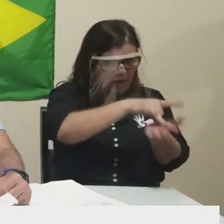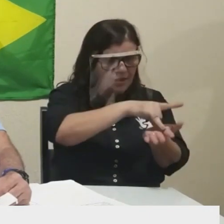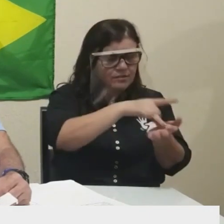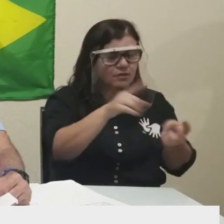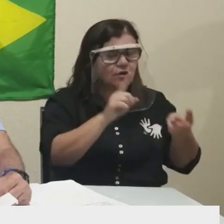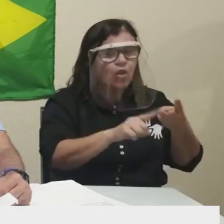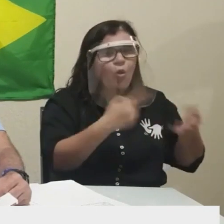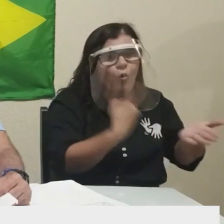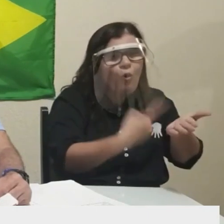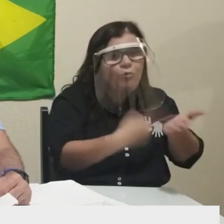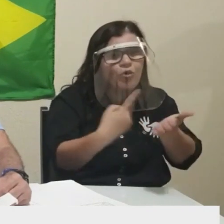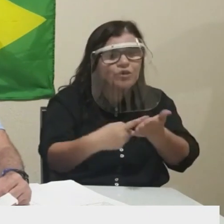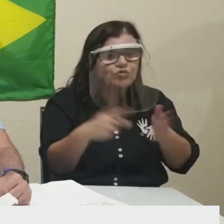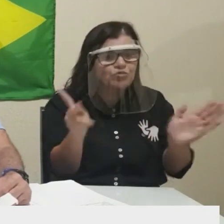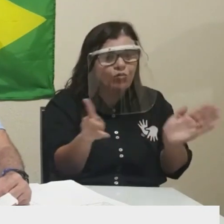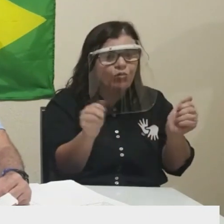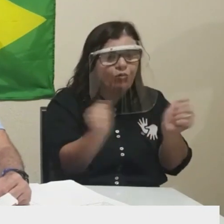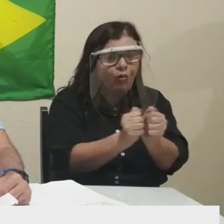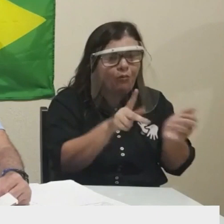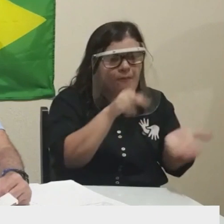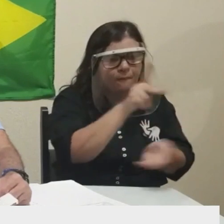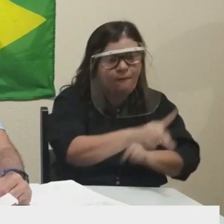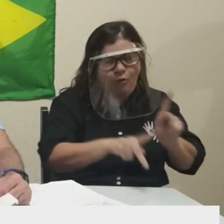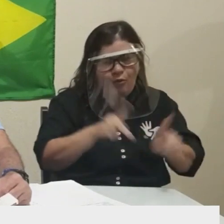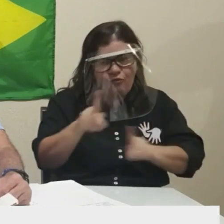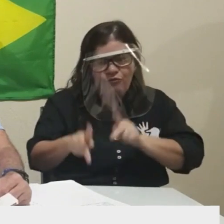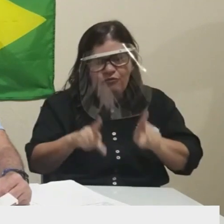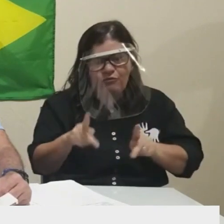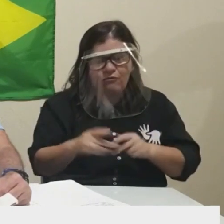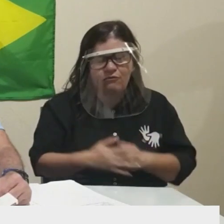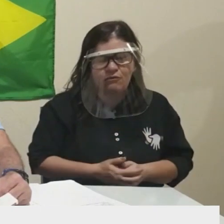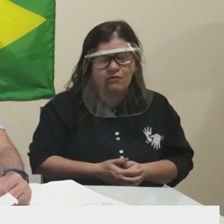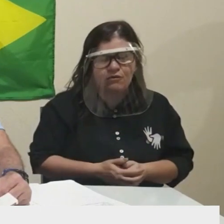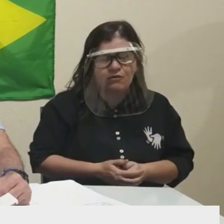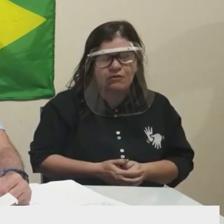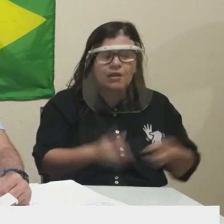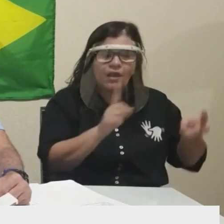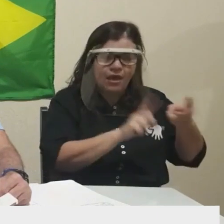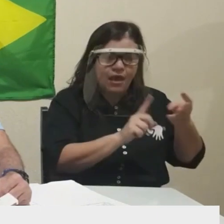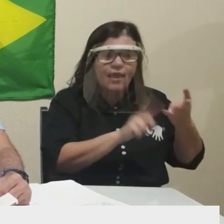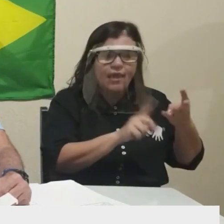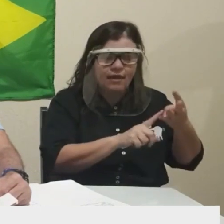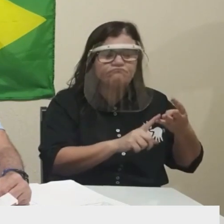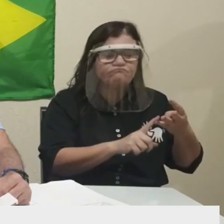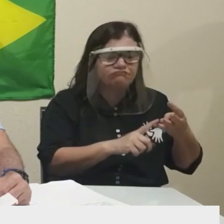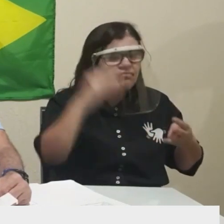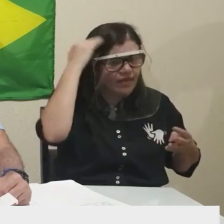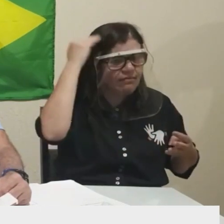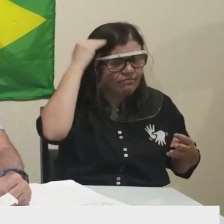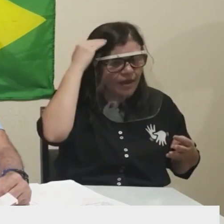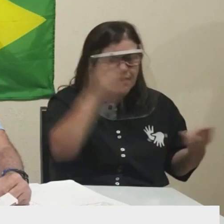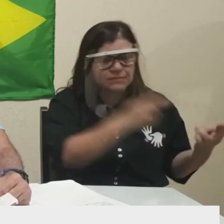um compromisso com o povo, com capacidade de responder às